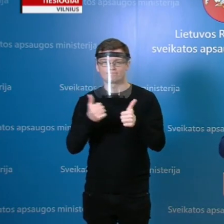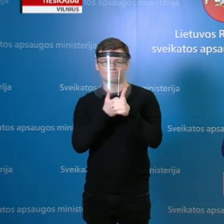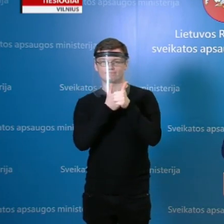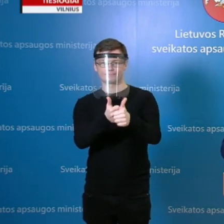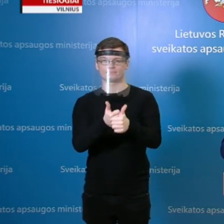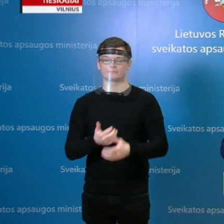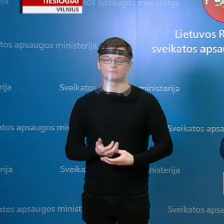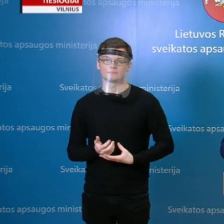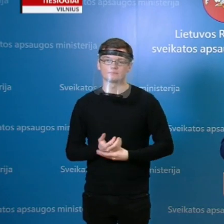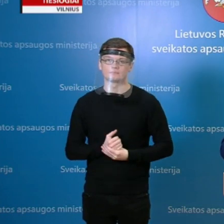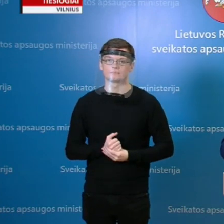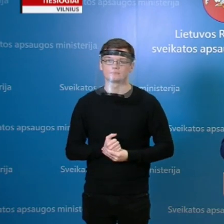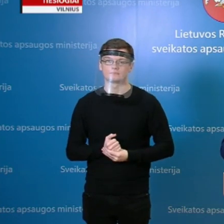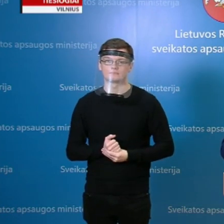naudotis.